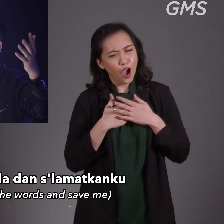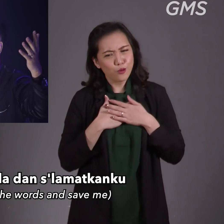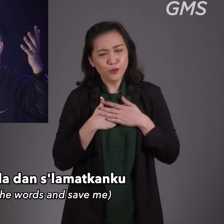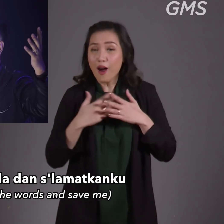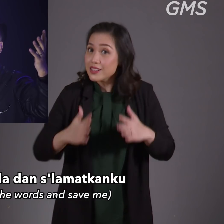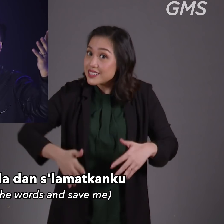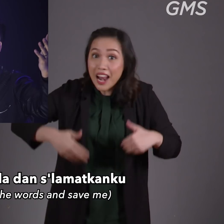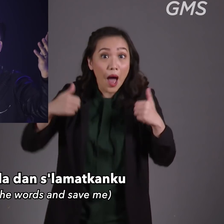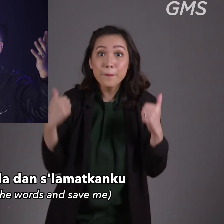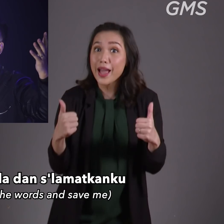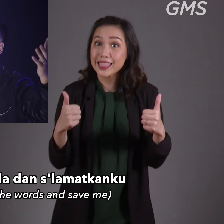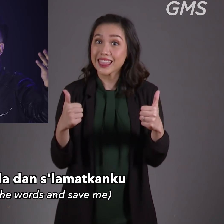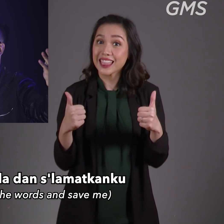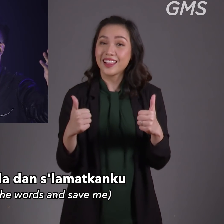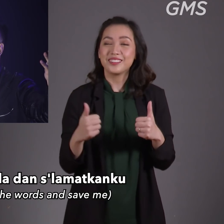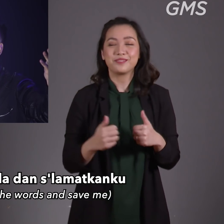dan